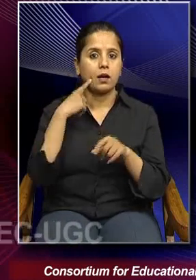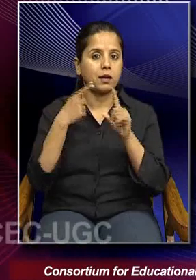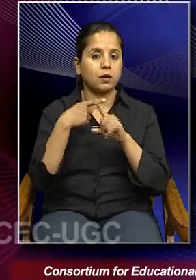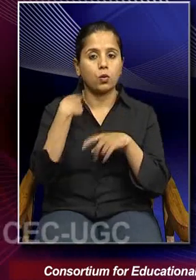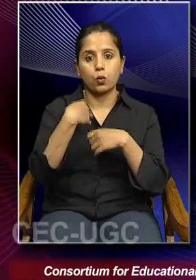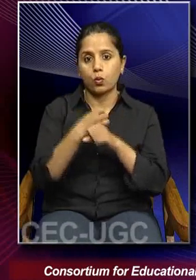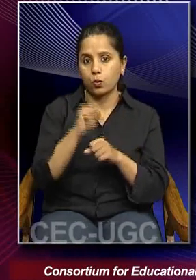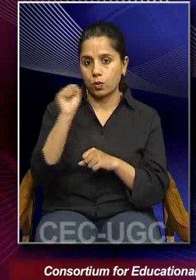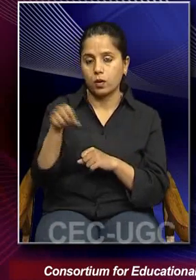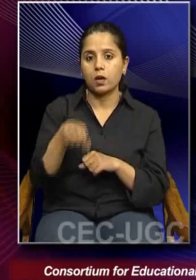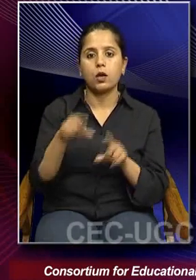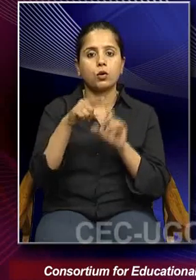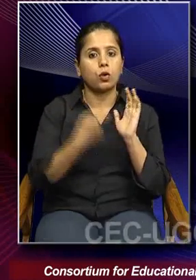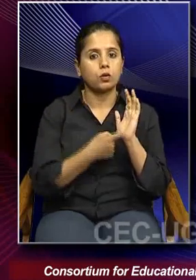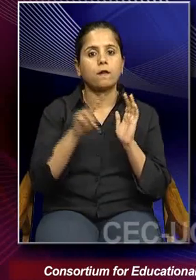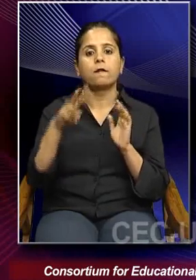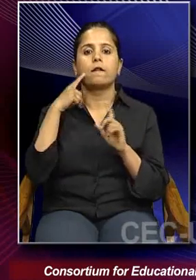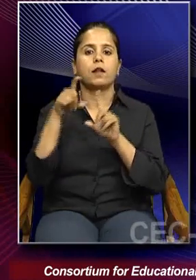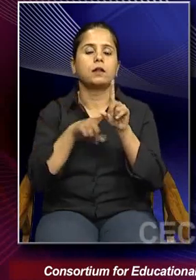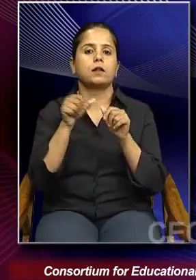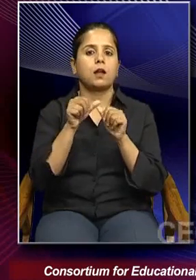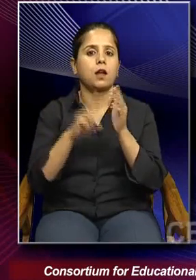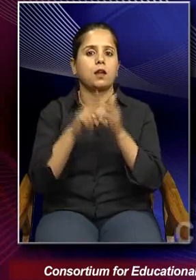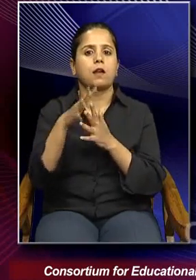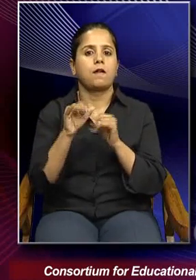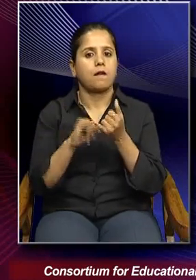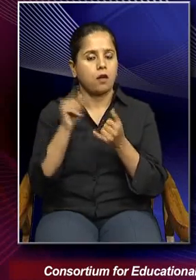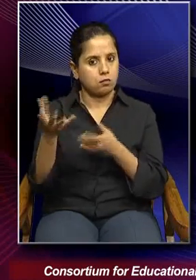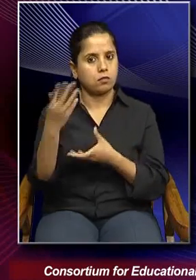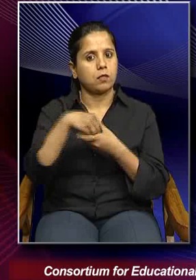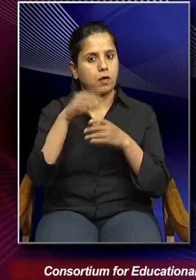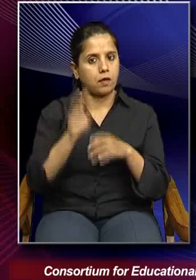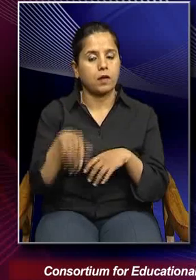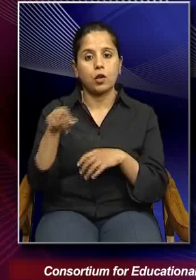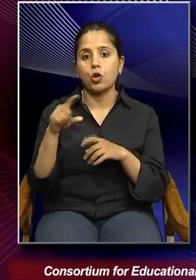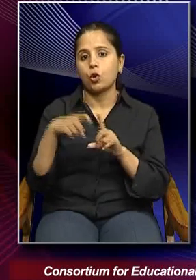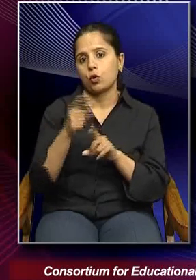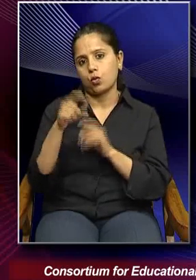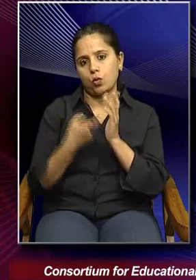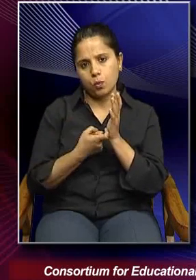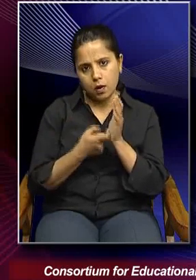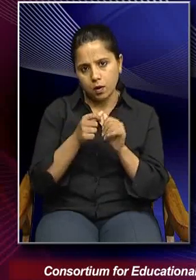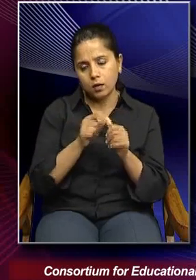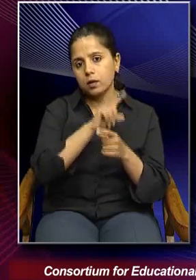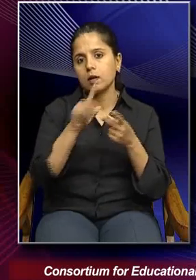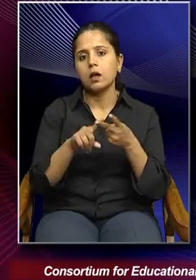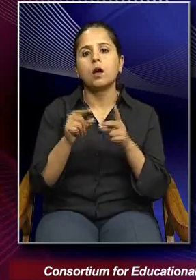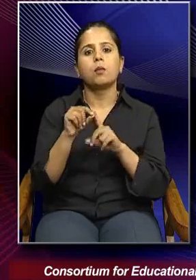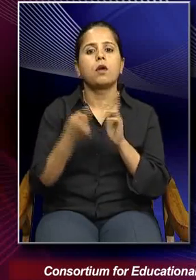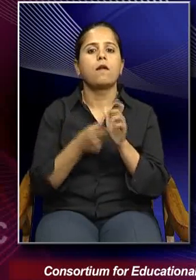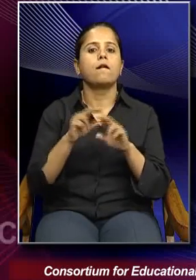दो विद्यानिवास मिस्र थे कुंवर नारायण रमेशचंद्र शाह प्रफुल्ल चंद्र